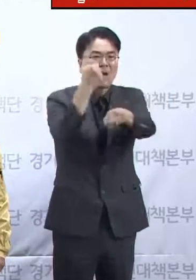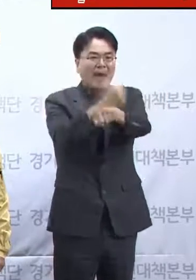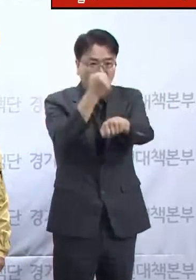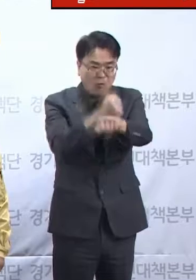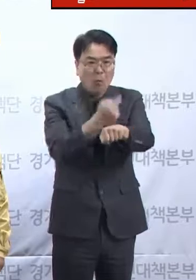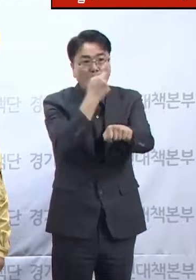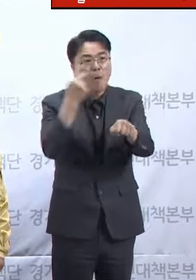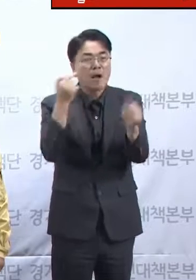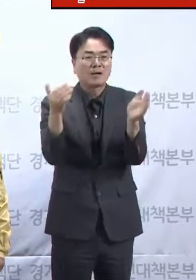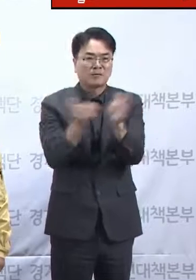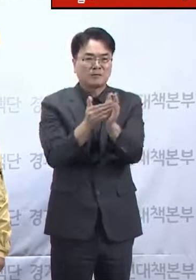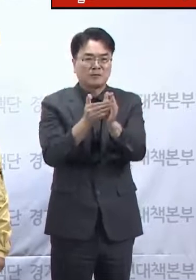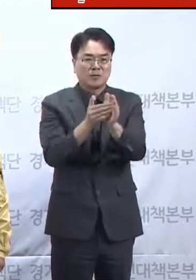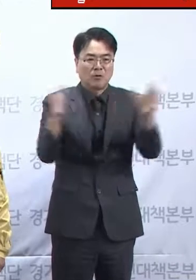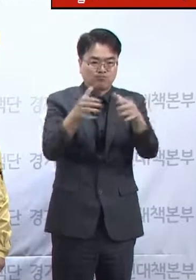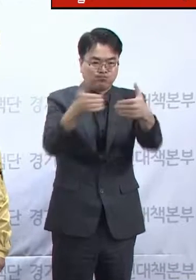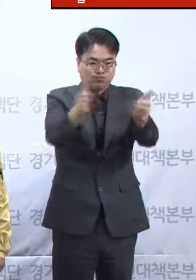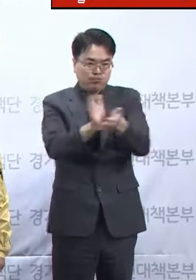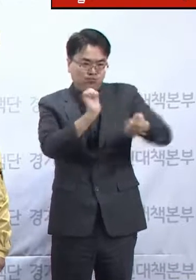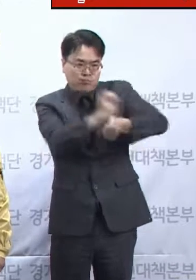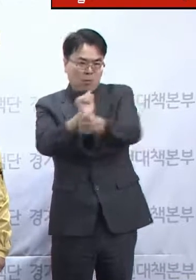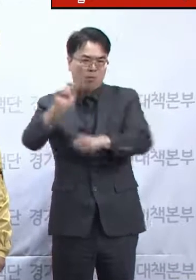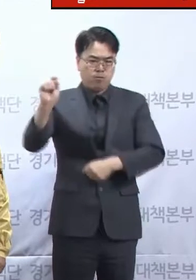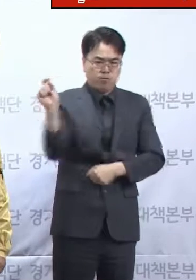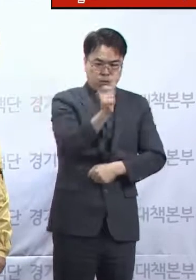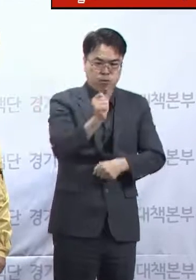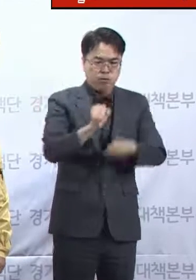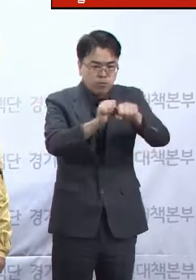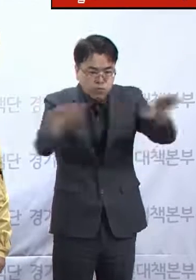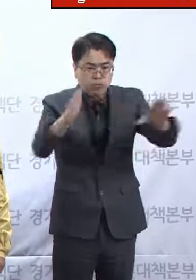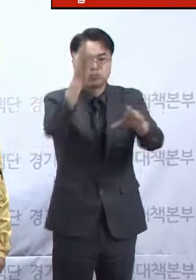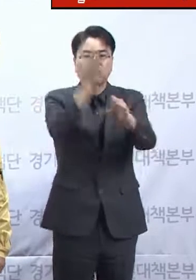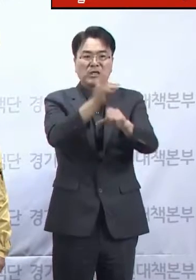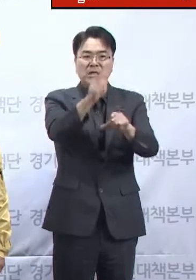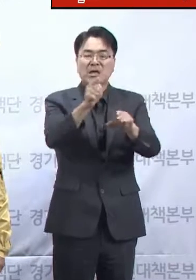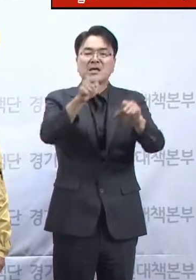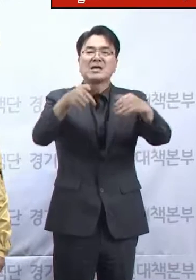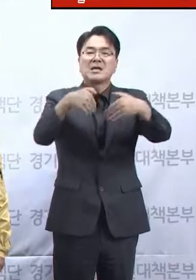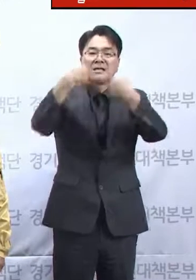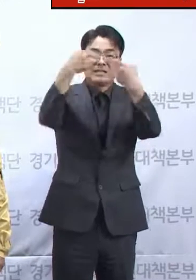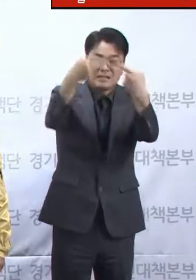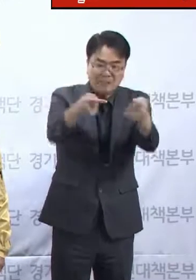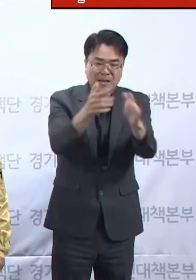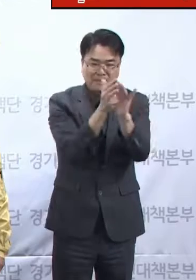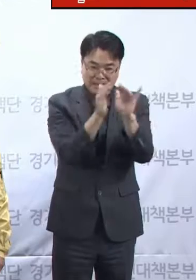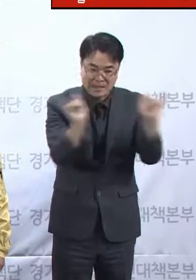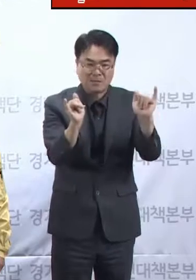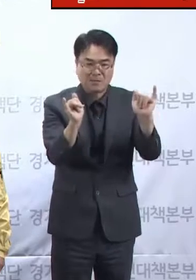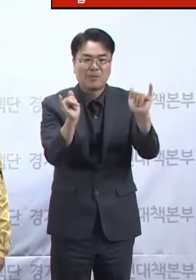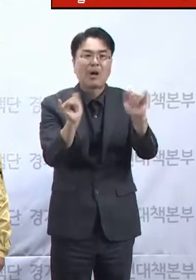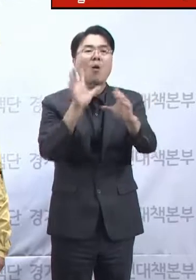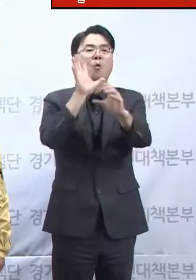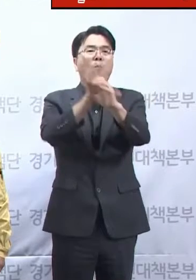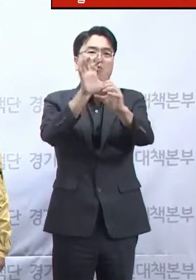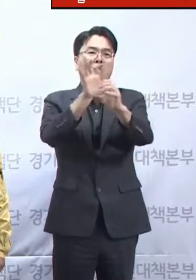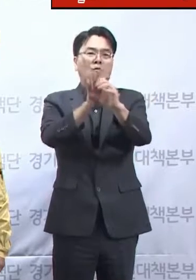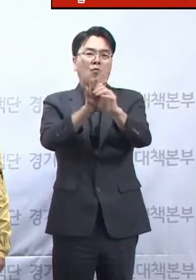집단 감염이 급속히 확산되는 상황에서 이 집회에 참석하신 분들은 코로나19